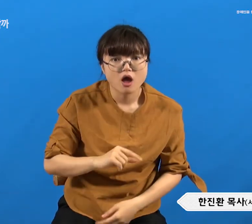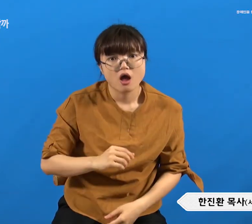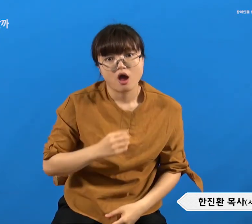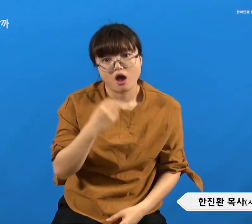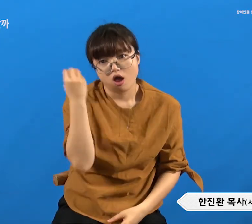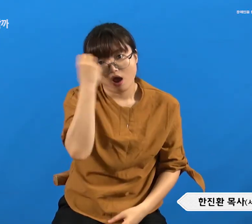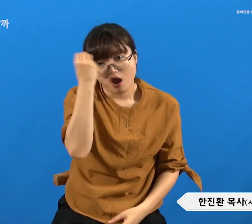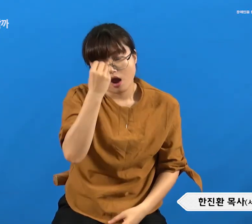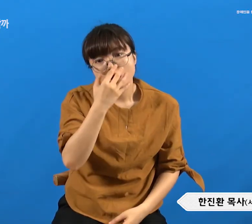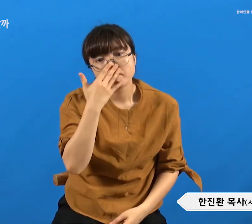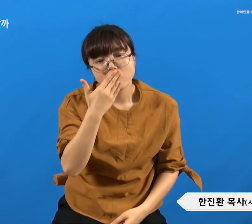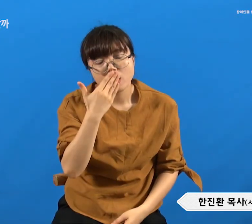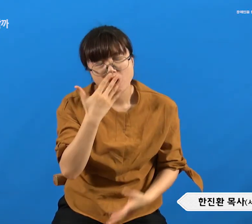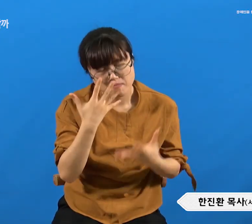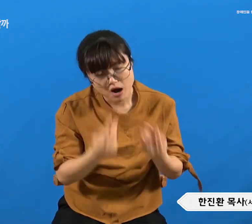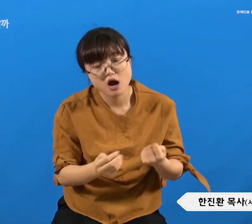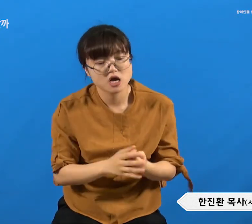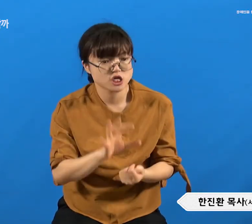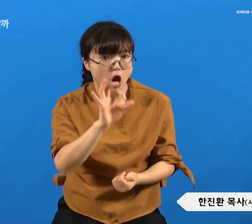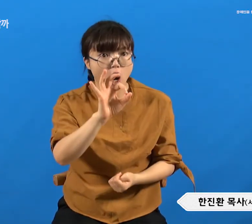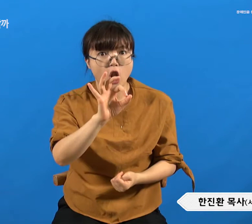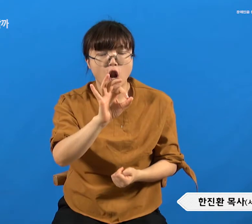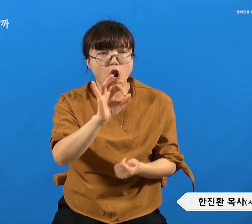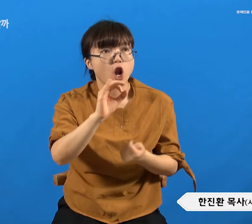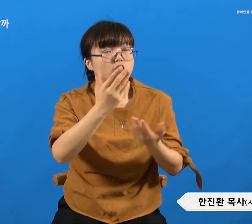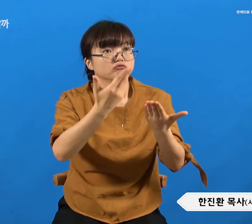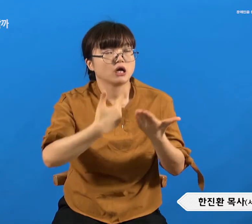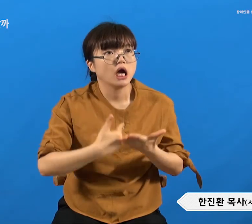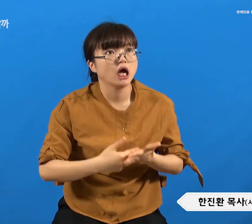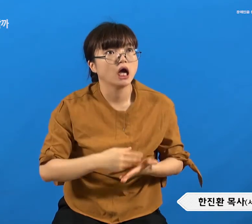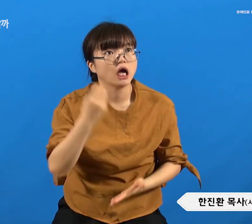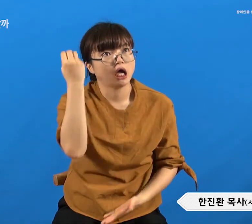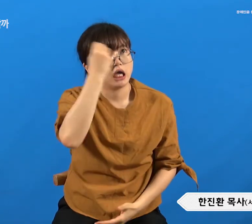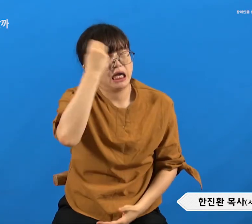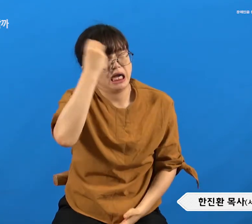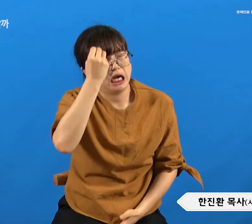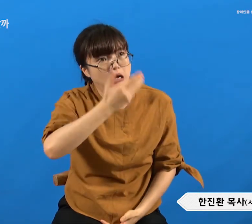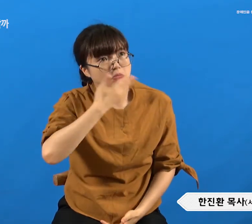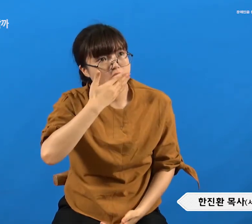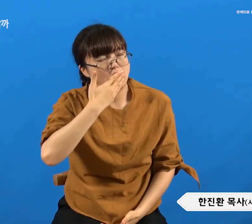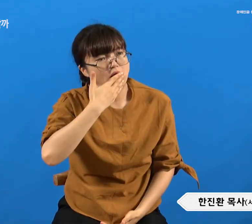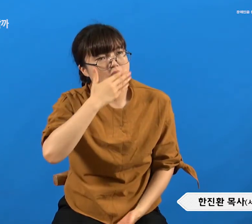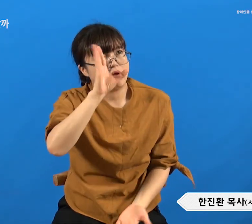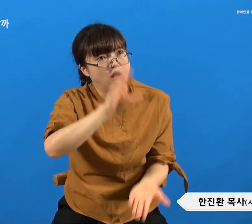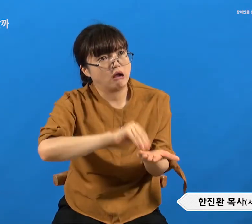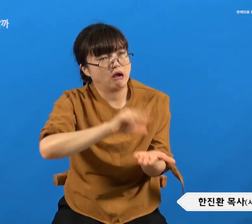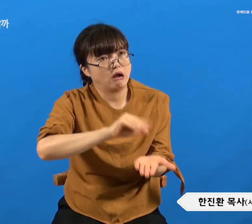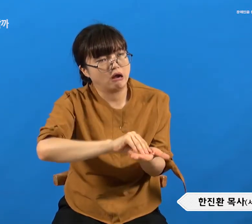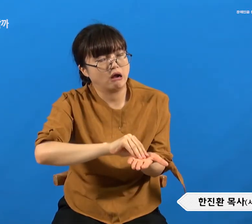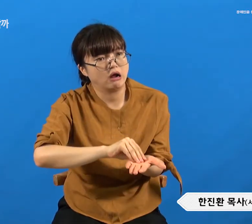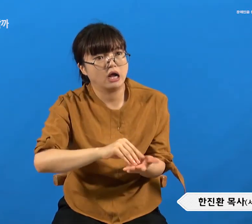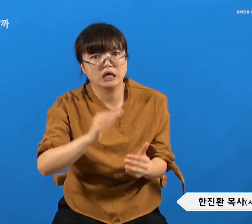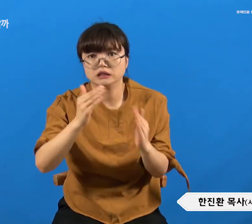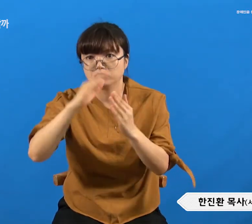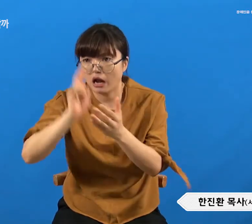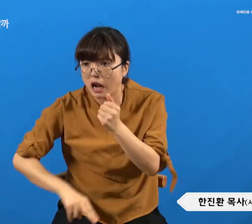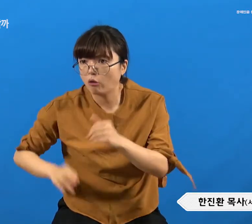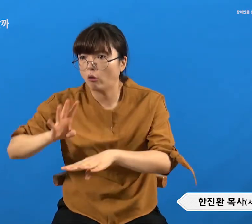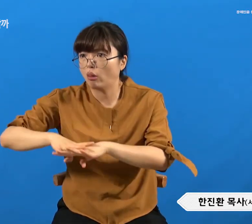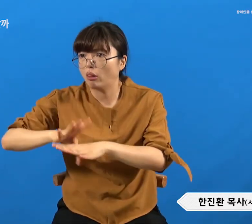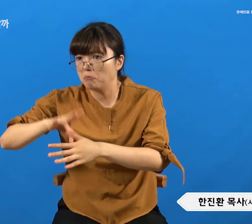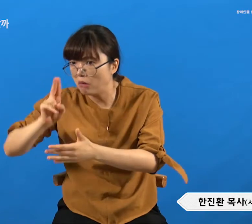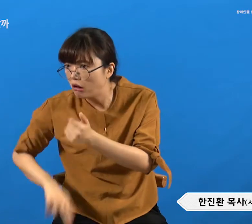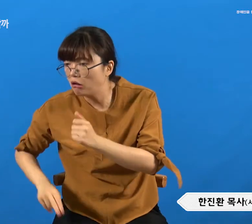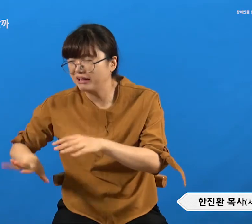먹성입니까? 그게 한 마리도 아니고 10마리를 받았으니까 그 어마어마한 먹성을 감당을 못해서 집 팔고 놈 팔고 다